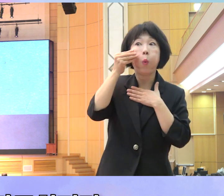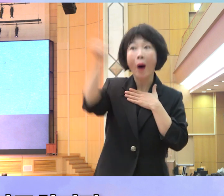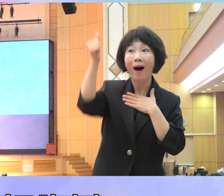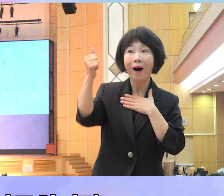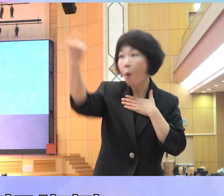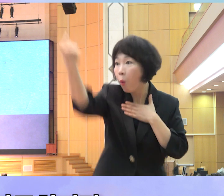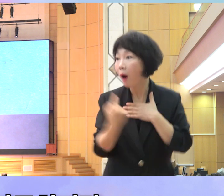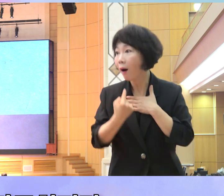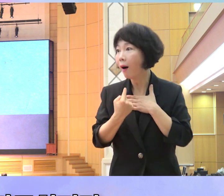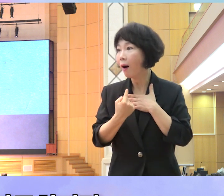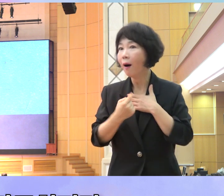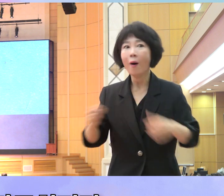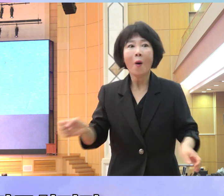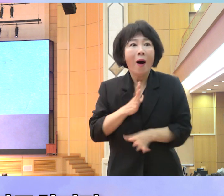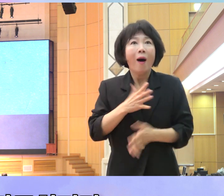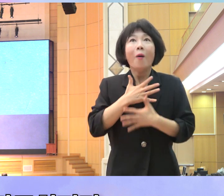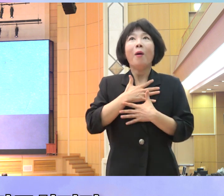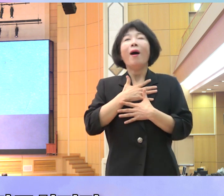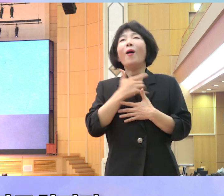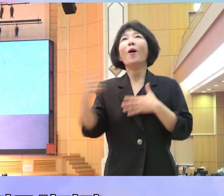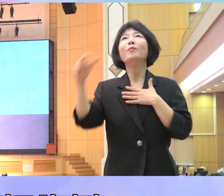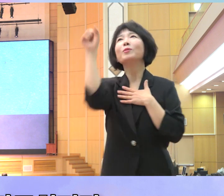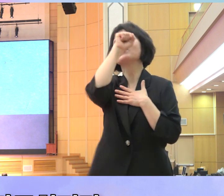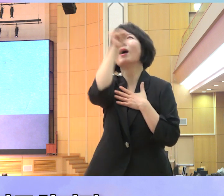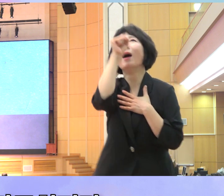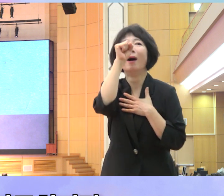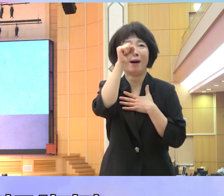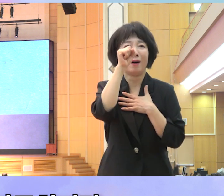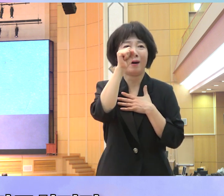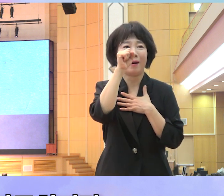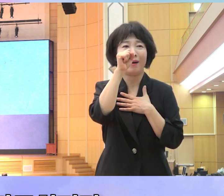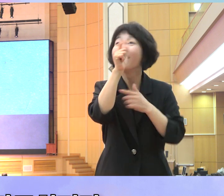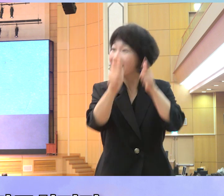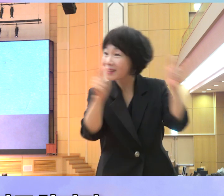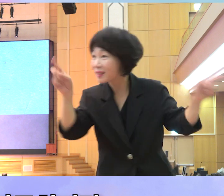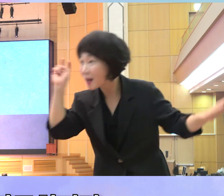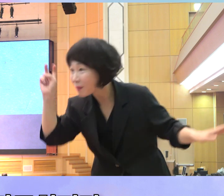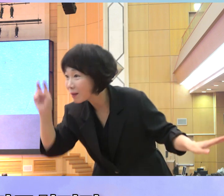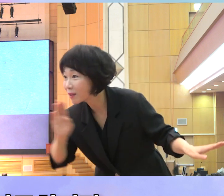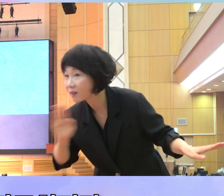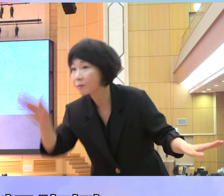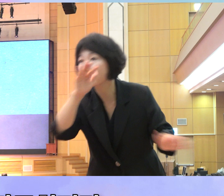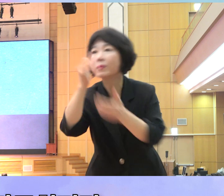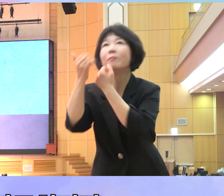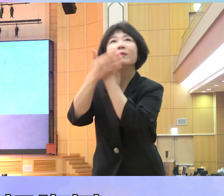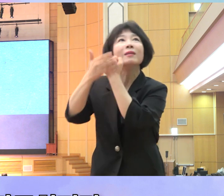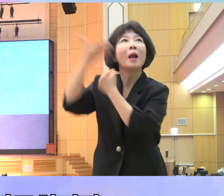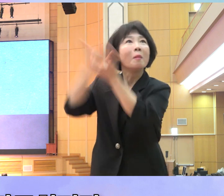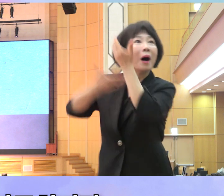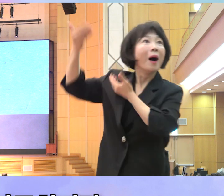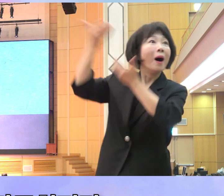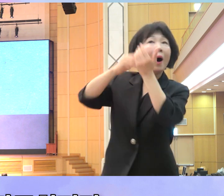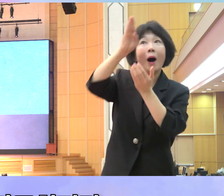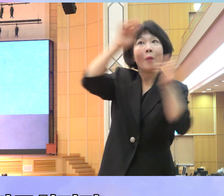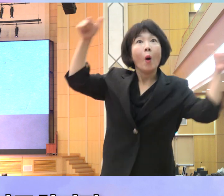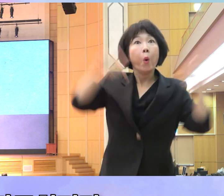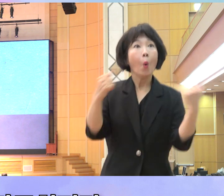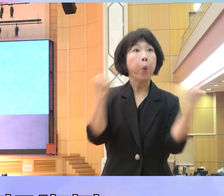얼마 지나지 않아서, 우리는 하나님의 은혜라고 표현하지만 하나님의 은혜로 말미암아서 내가